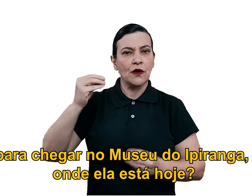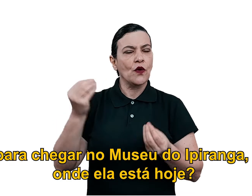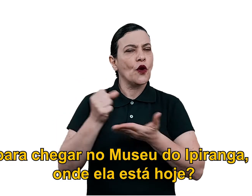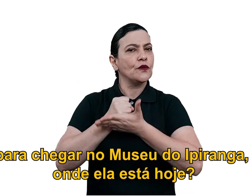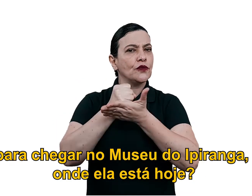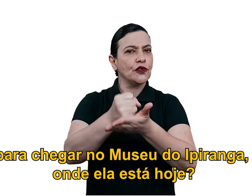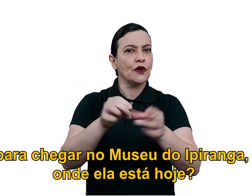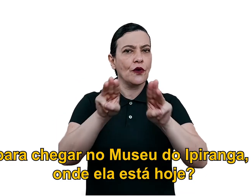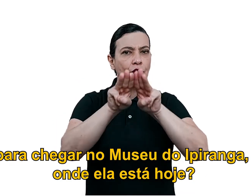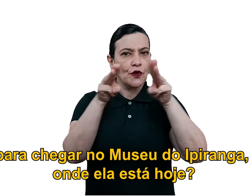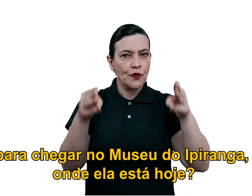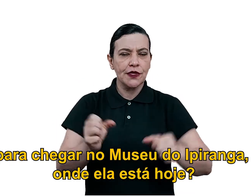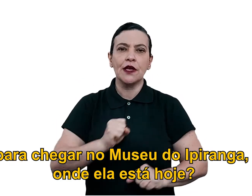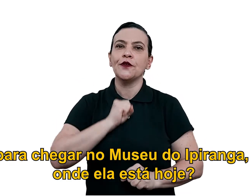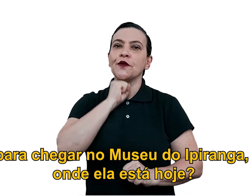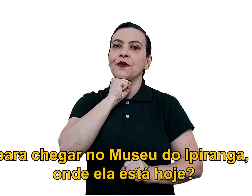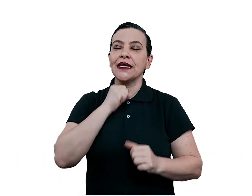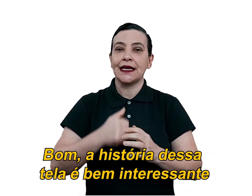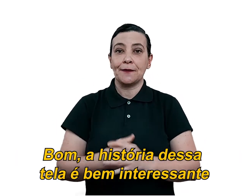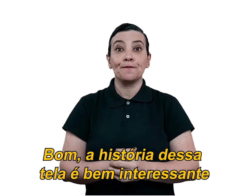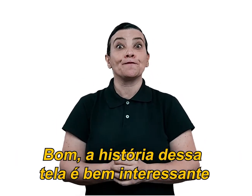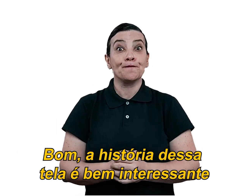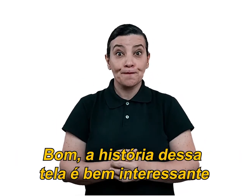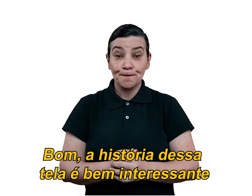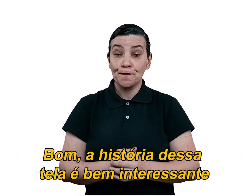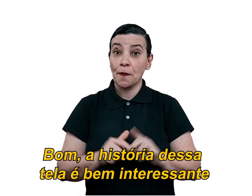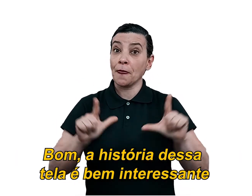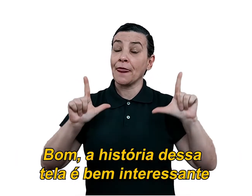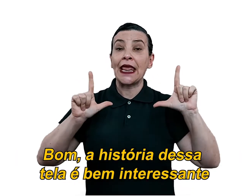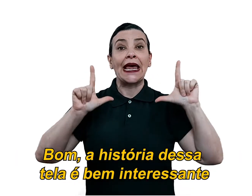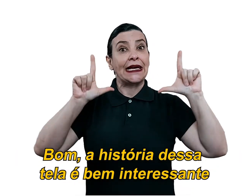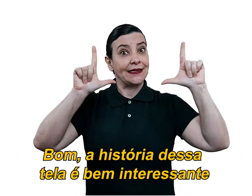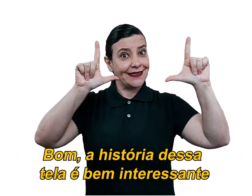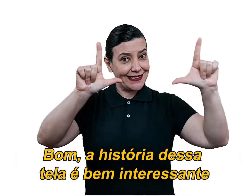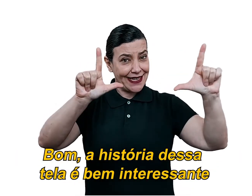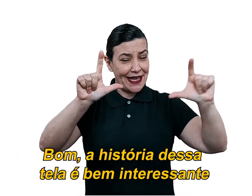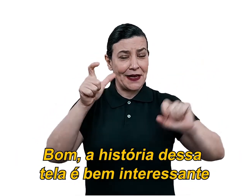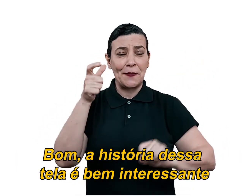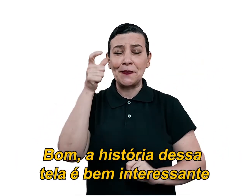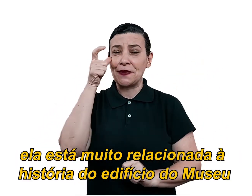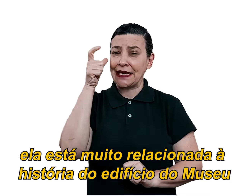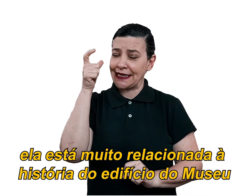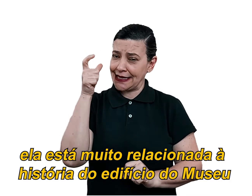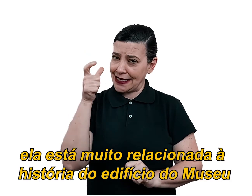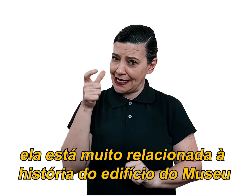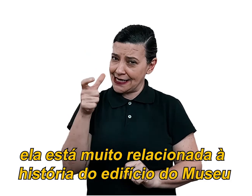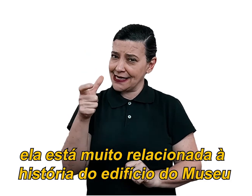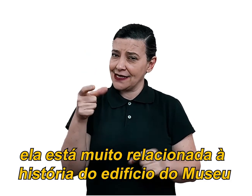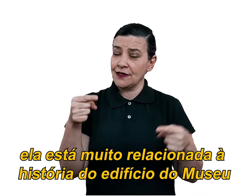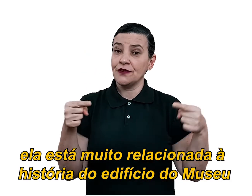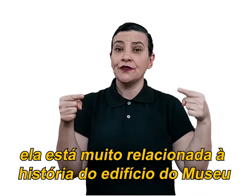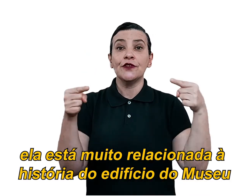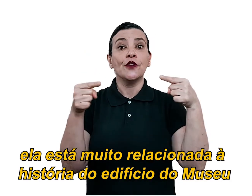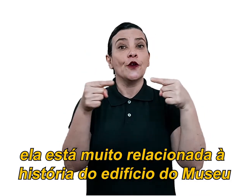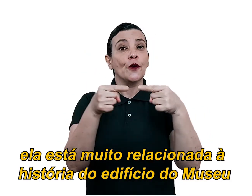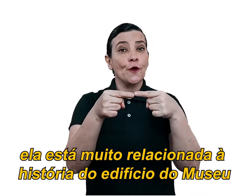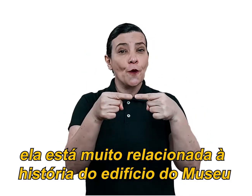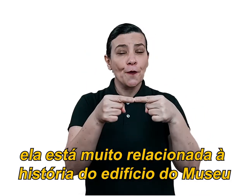no Museu do Ipiranga, onde ela está hoje. Bom, a história dessa tela é bem interessante. Ela está muito relacionada à história